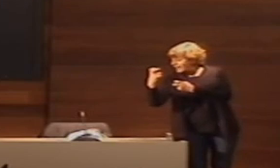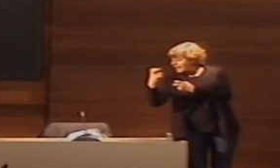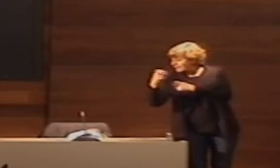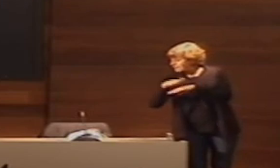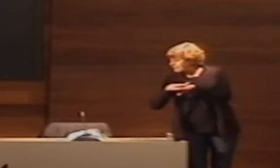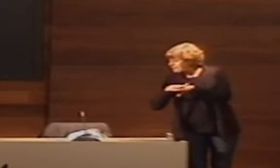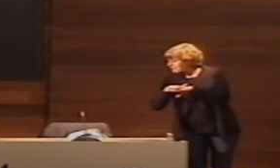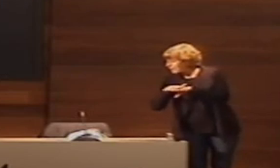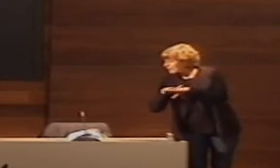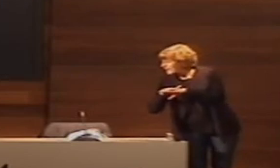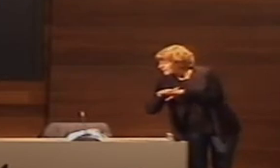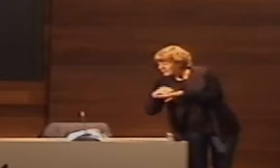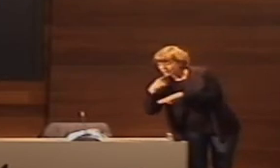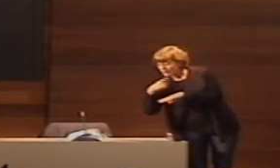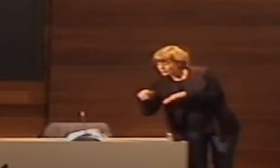pues hace 10 años, ¿no?